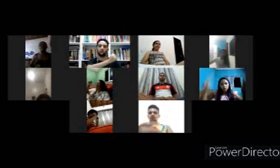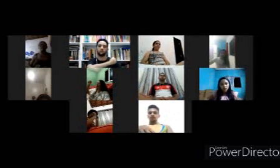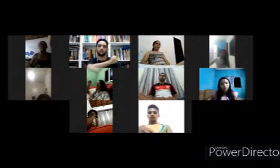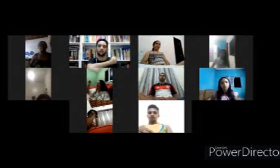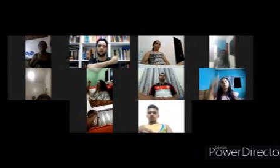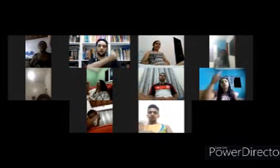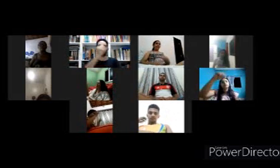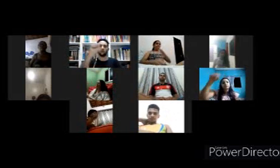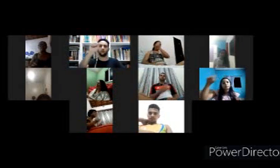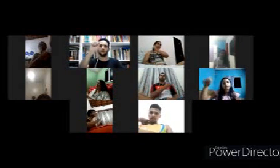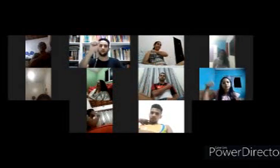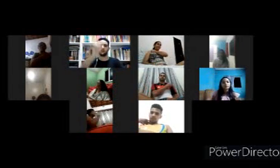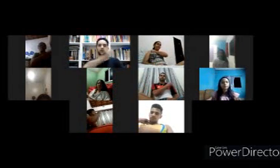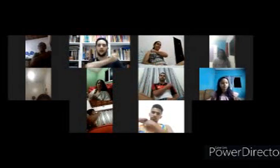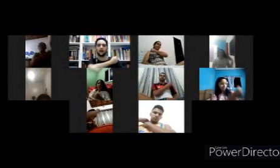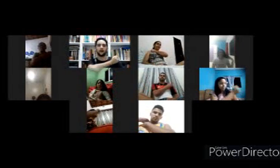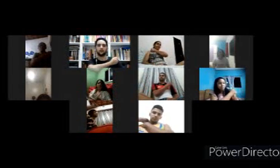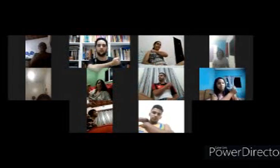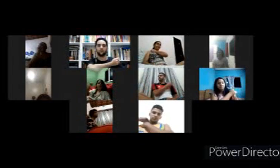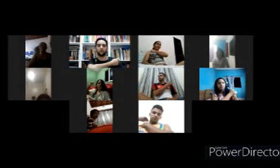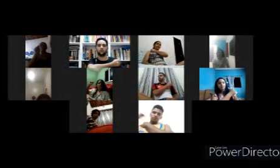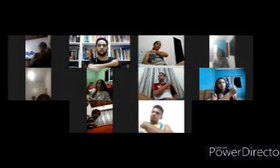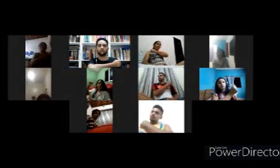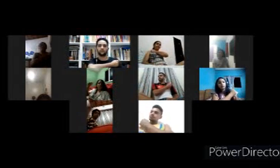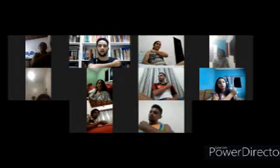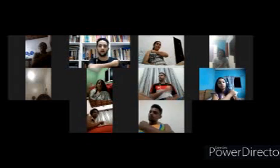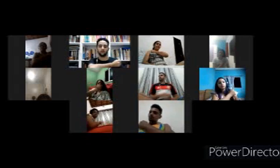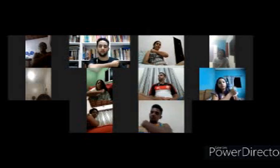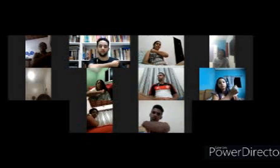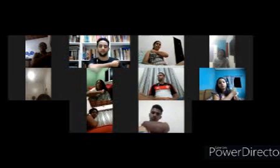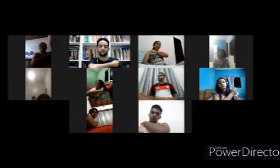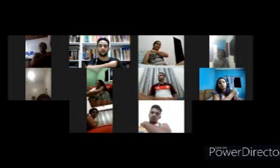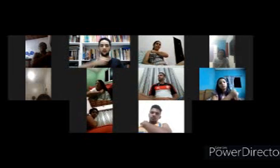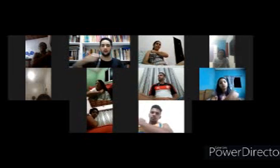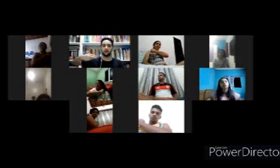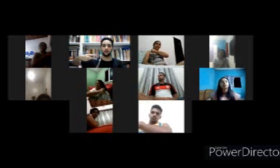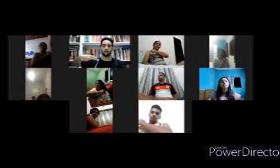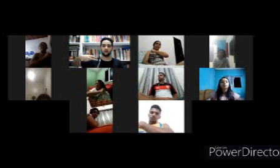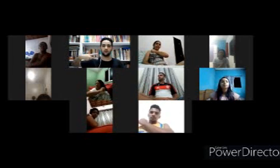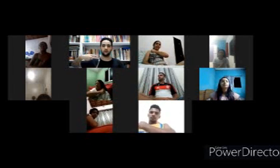Aluno, eu bato com a configuração de mão em A aqui no meu ombro. Aluno. Tesoura.